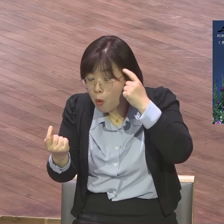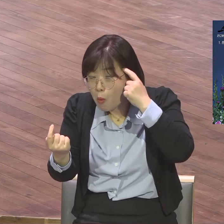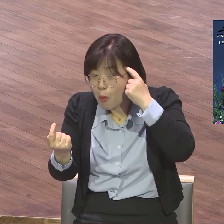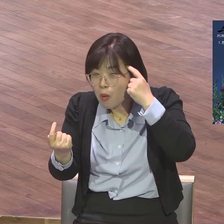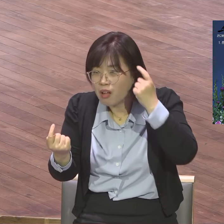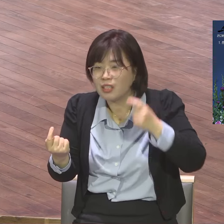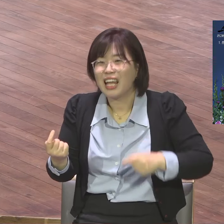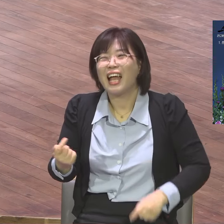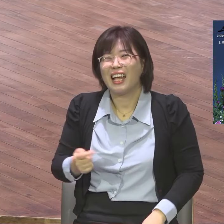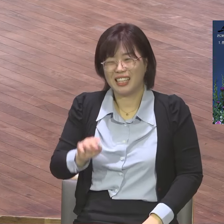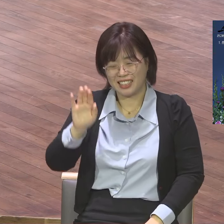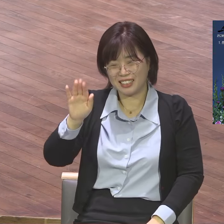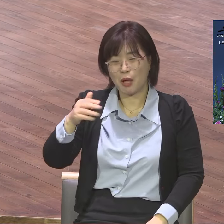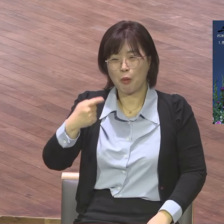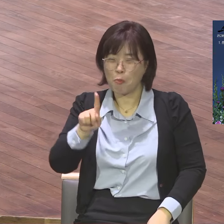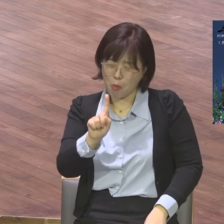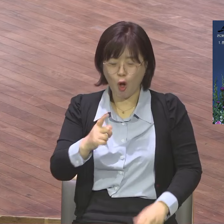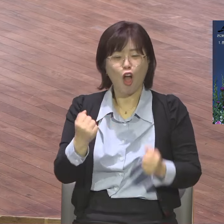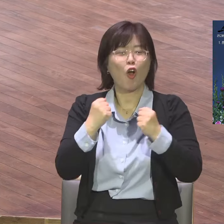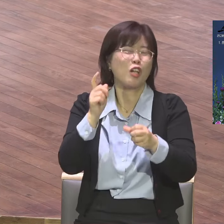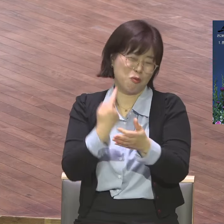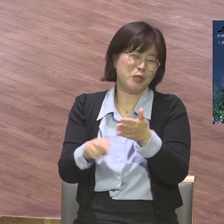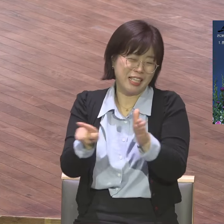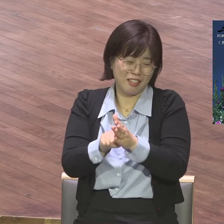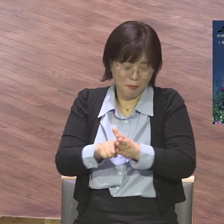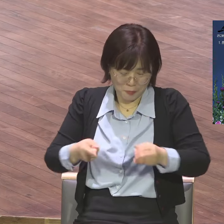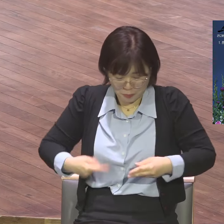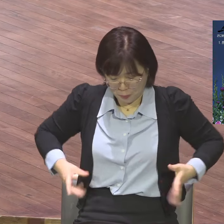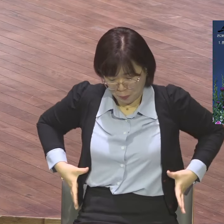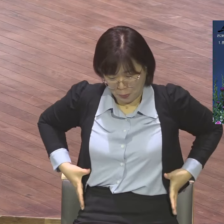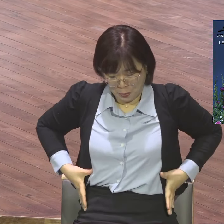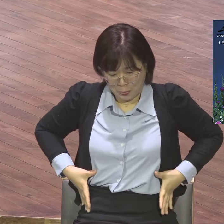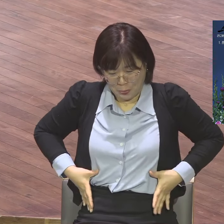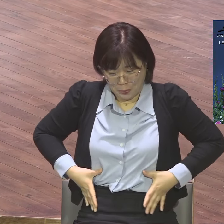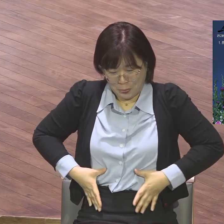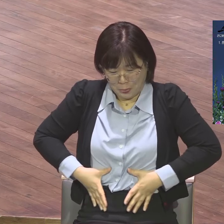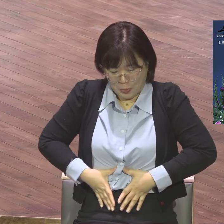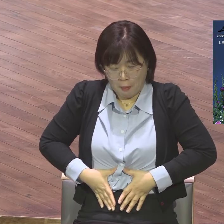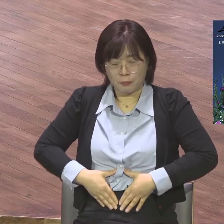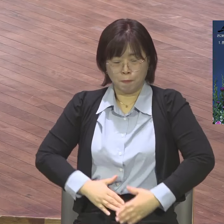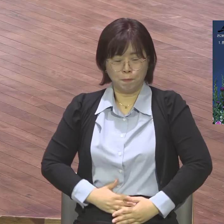이만큼 복대를 몇 개 더 튀어나오고 이래가 주여.